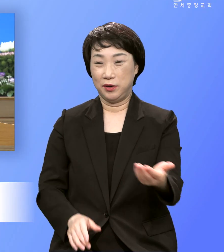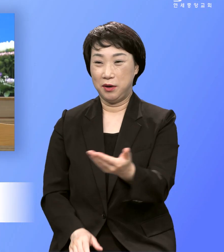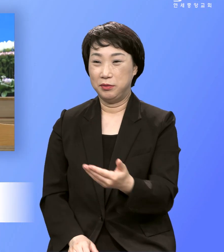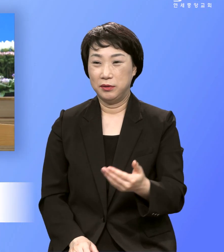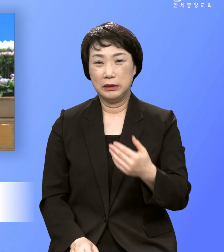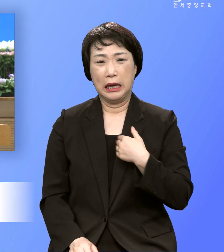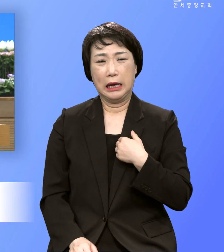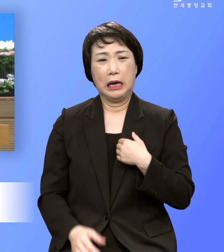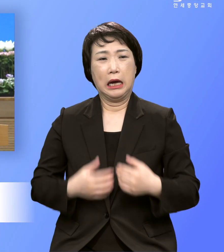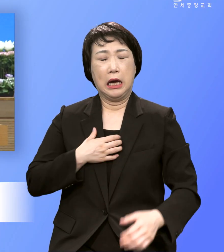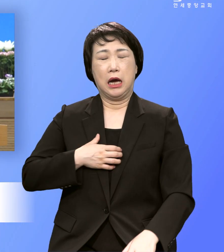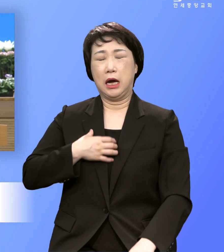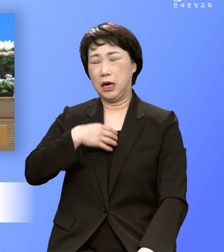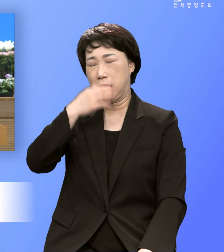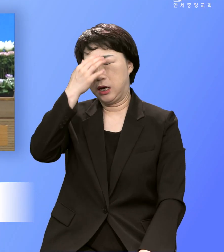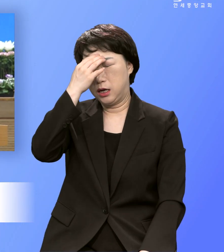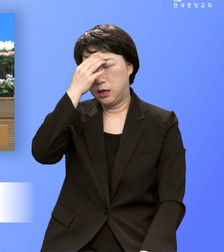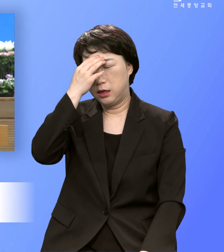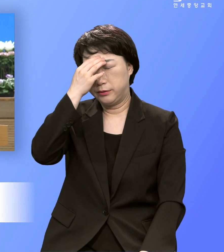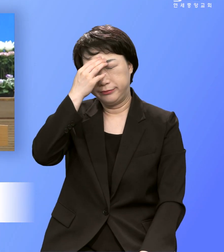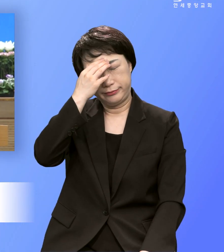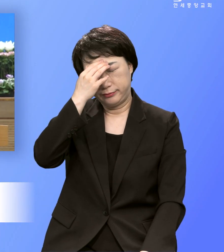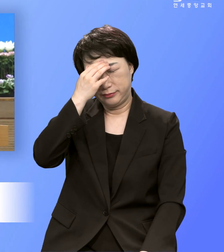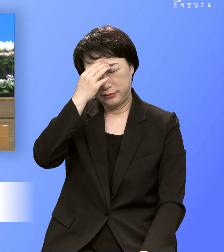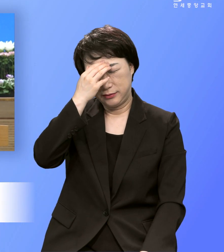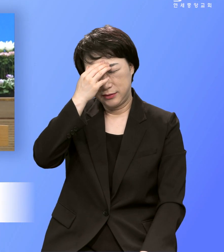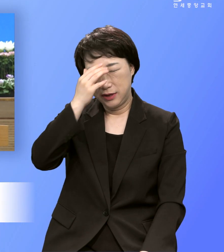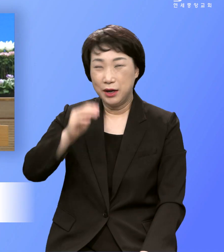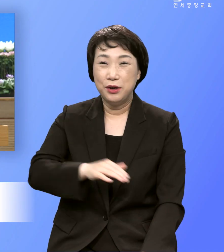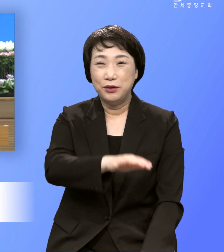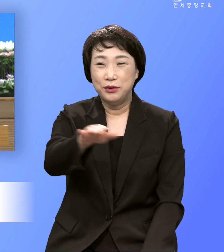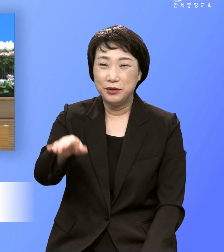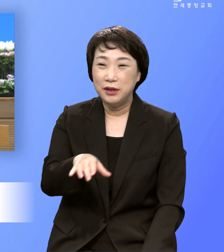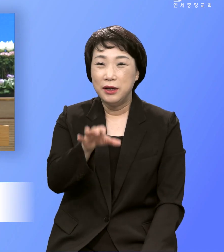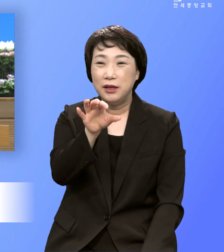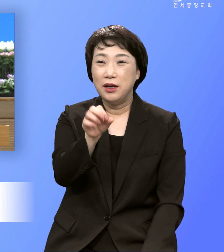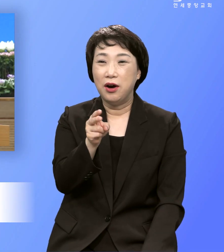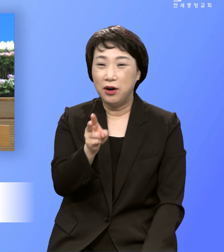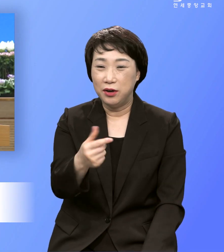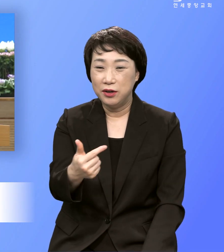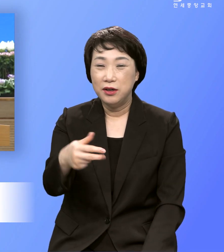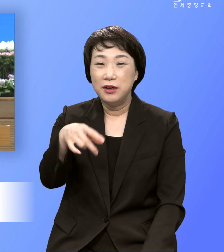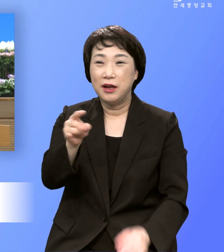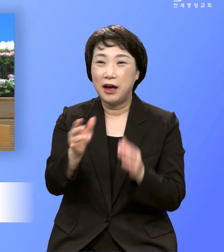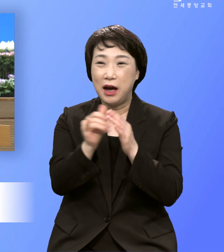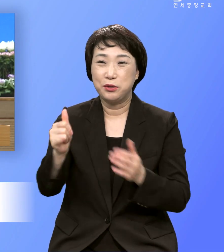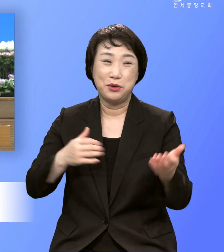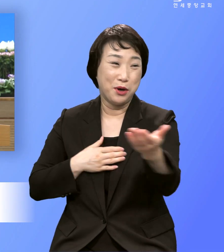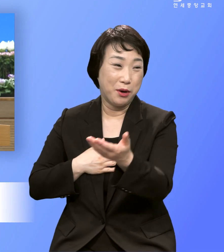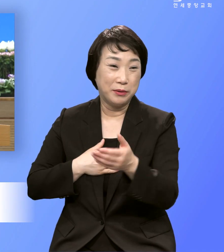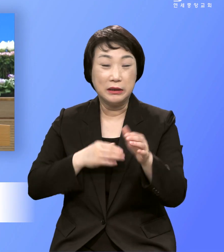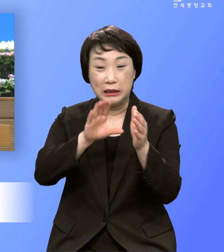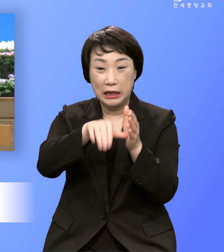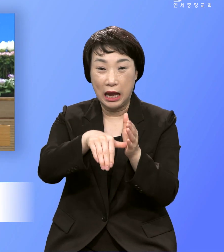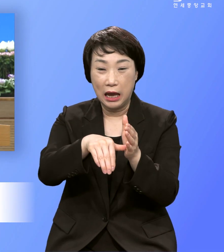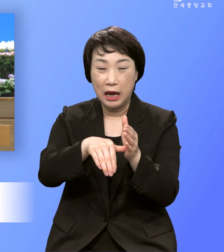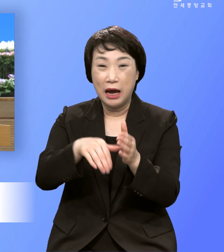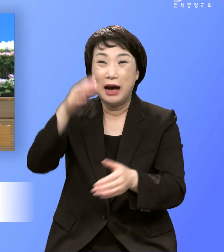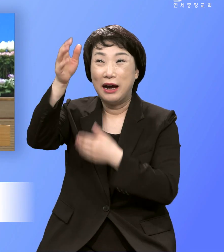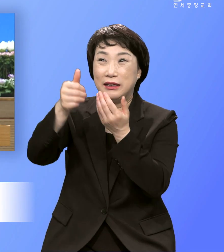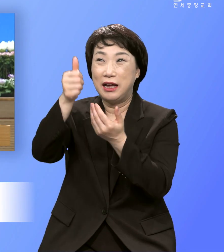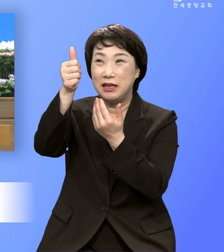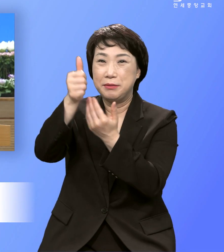내가 걱정스러워. 우리 연세가족들은 그때 얼마나